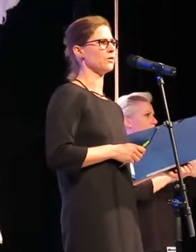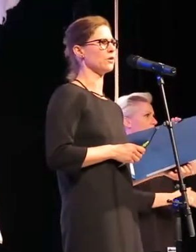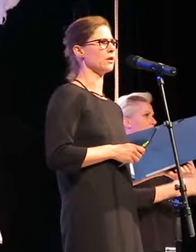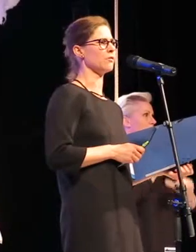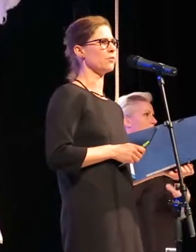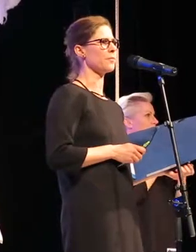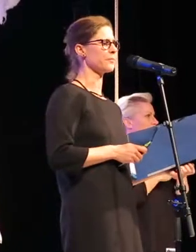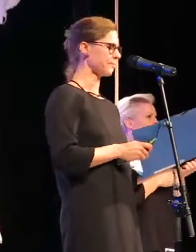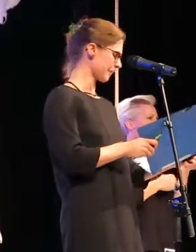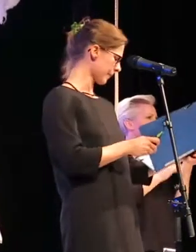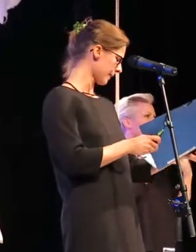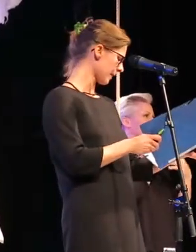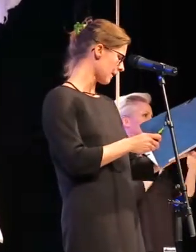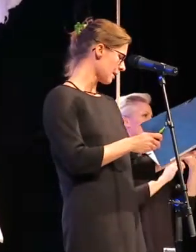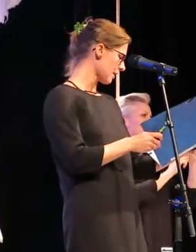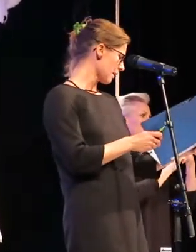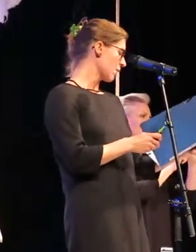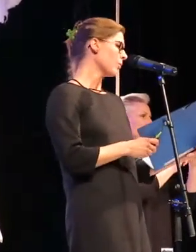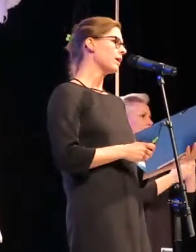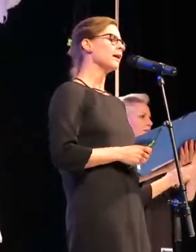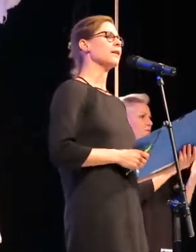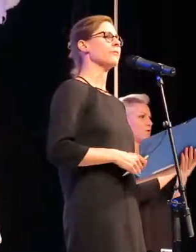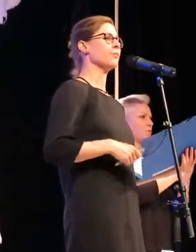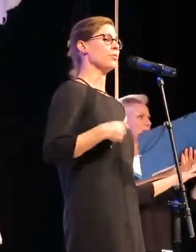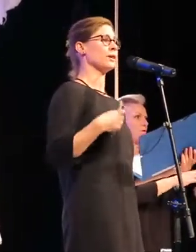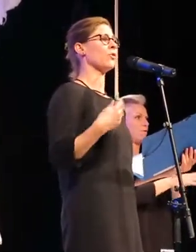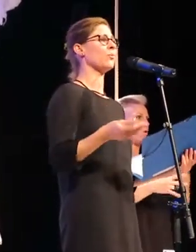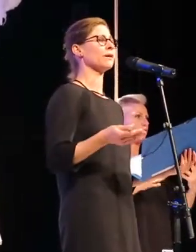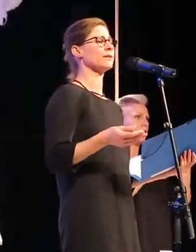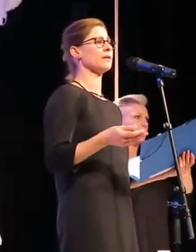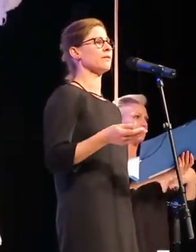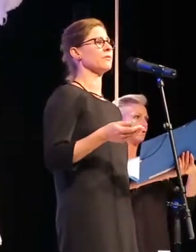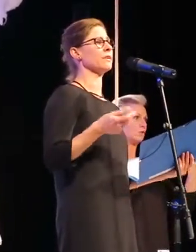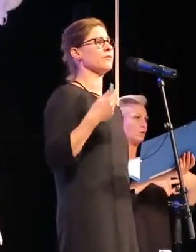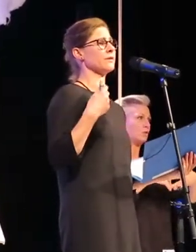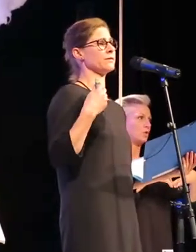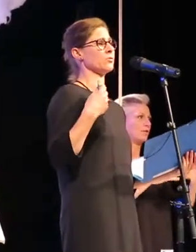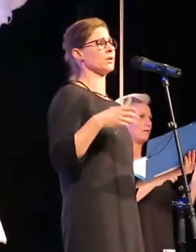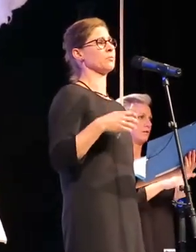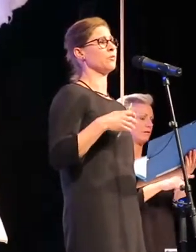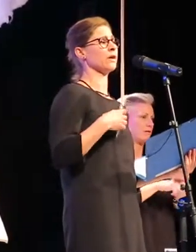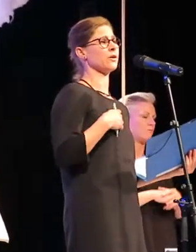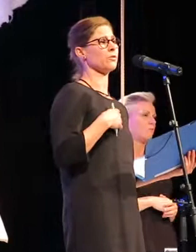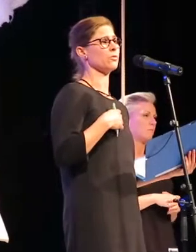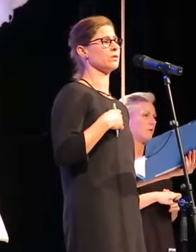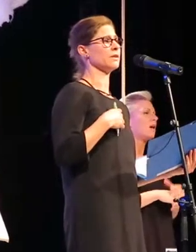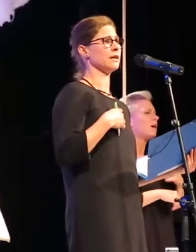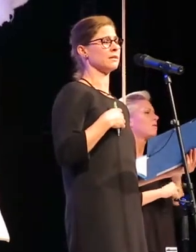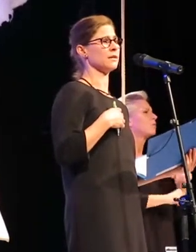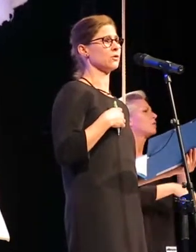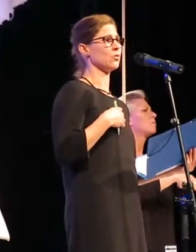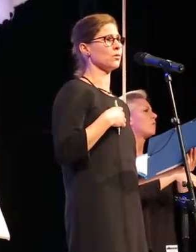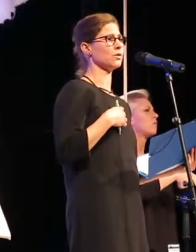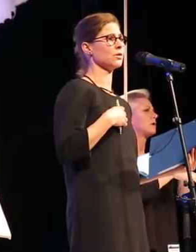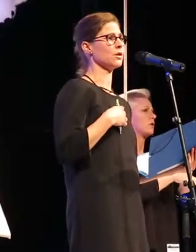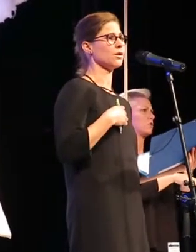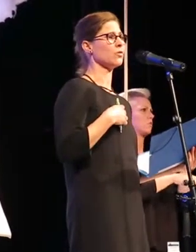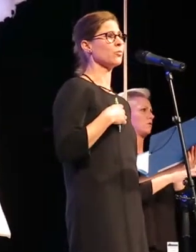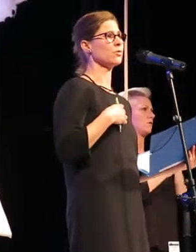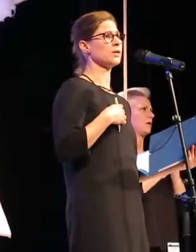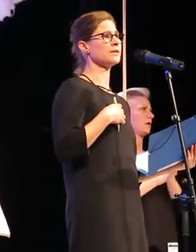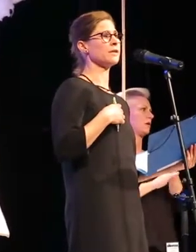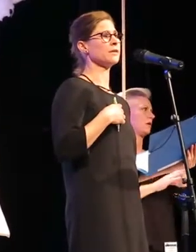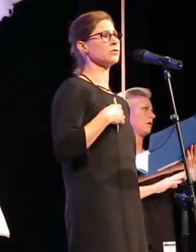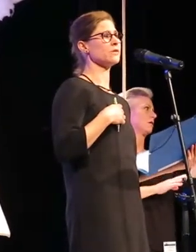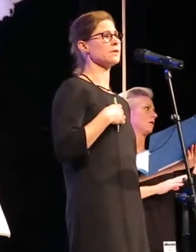med förindustriell nivå. Jag behöver inte påminna om att det är faktiskt så att vi är på väg åt ett helt annat håll.